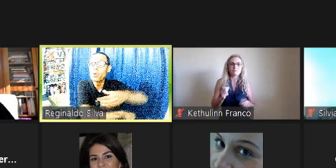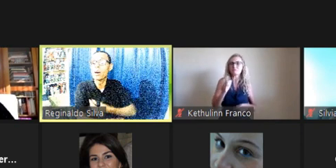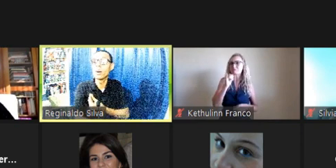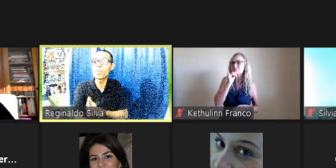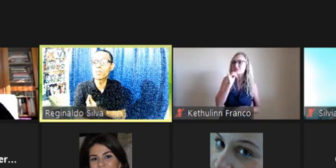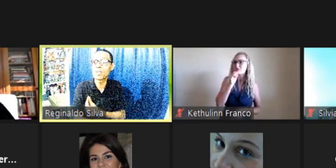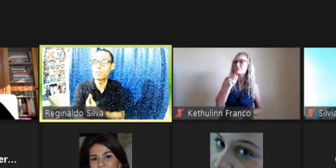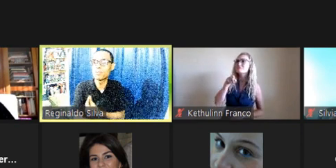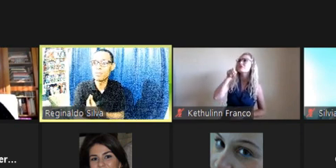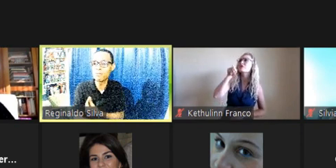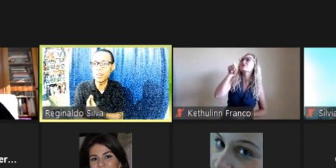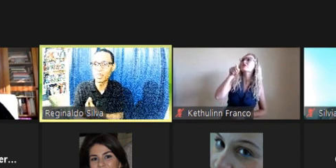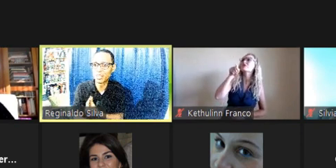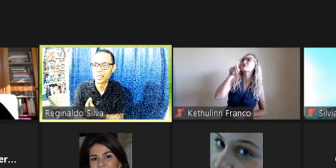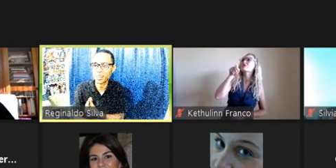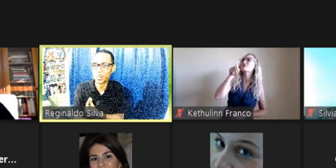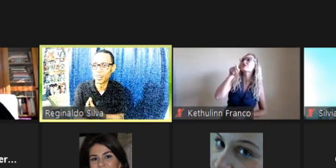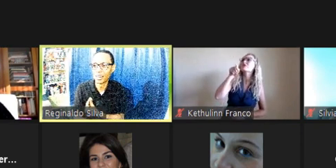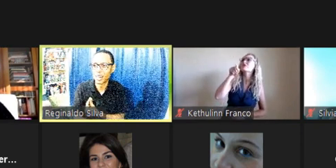essa rua? Onde você vive?